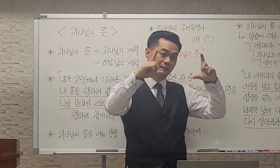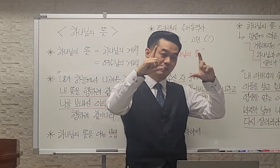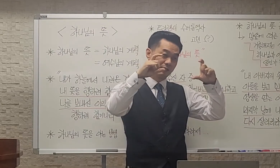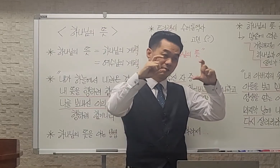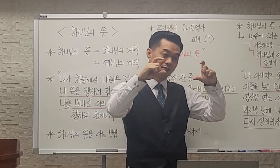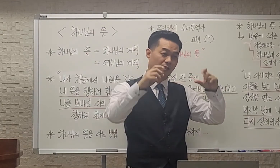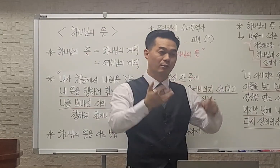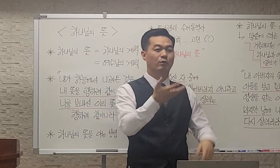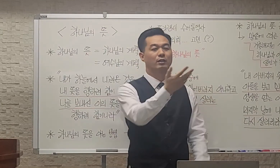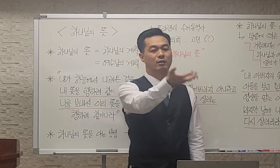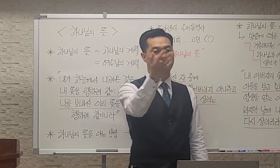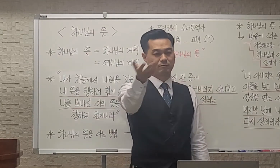사진 찍은 게 돌아다니.